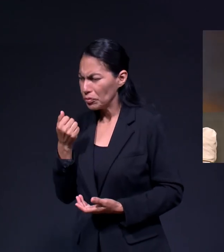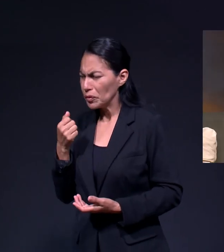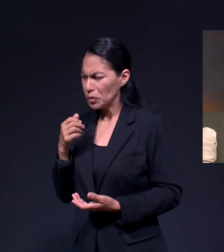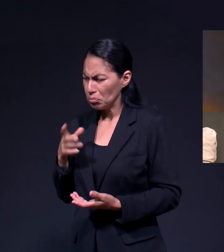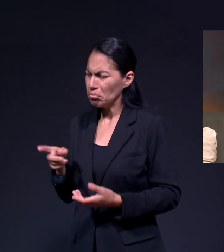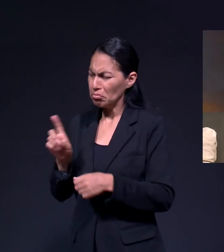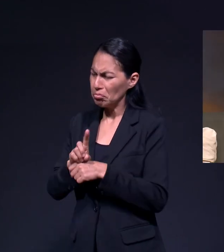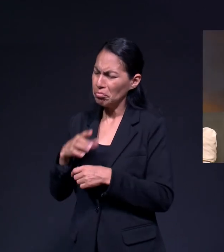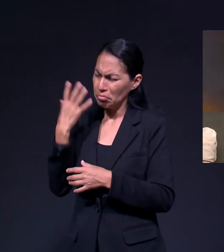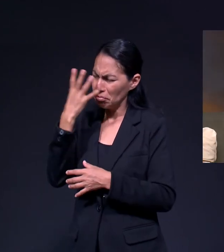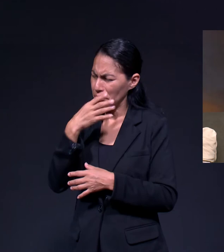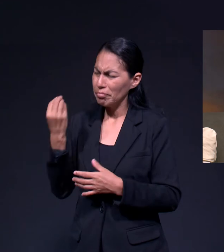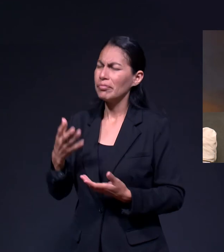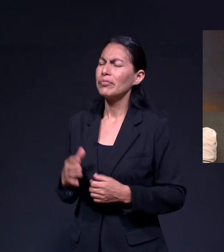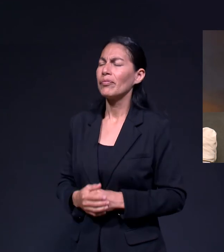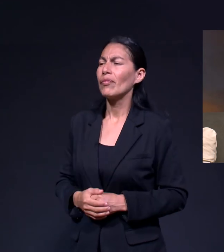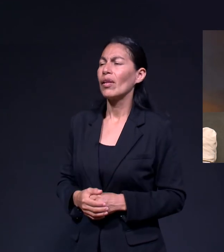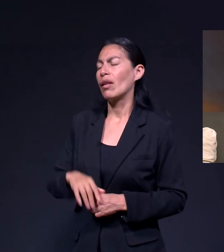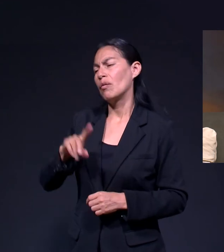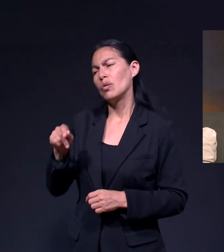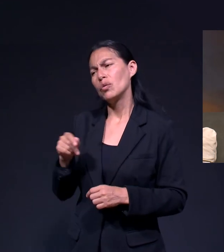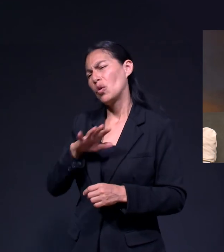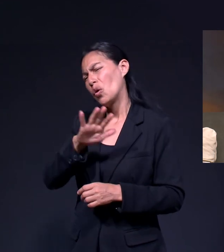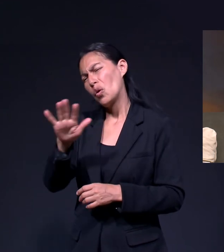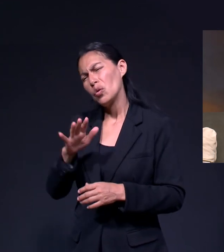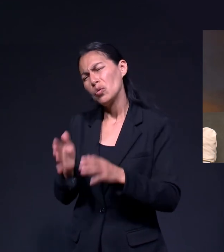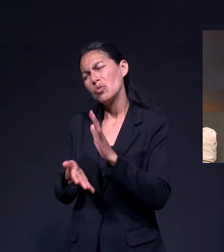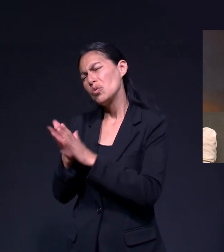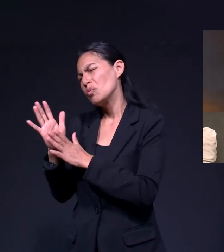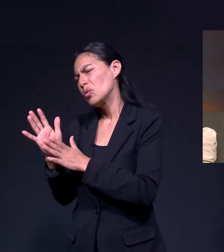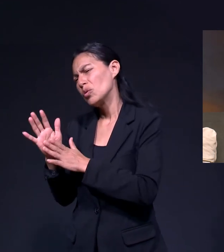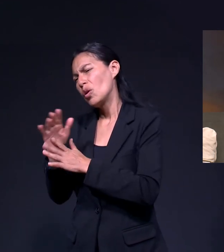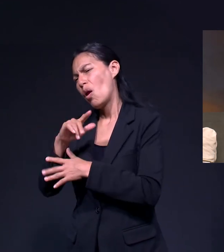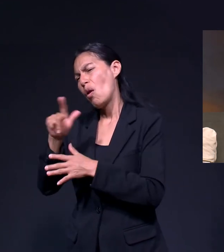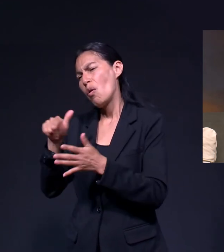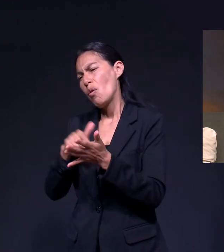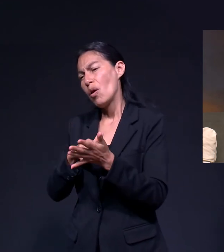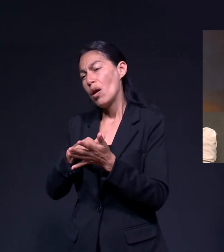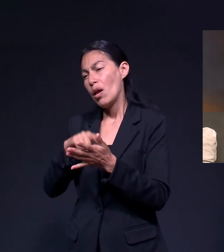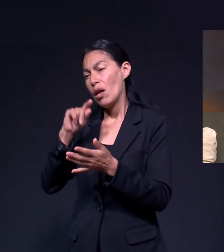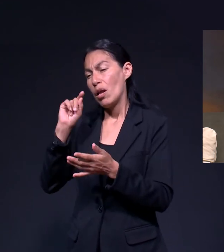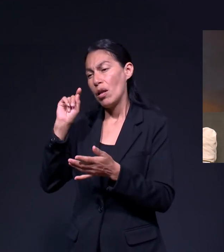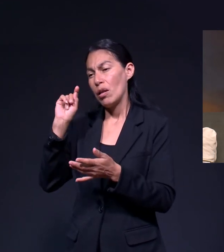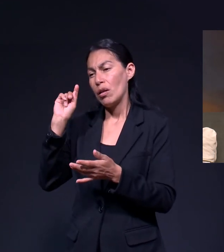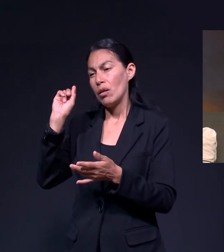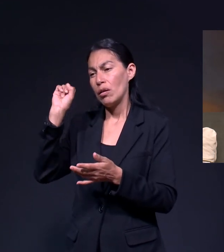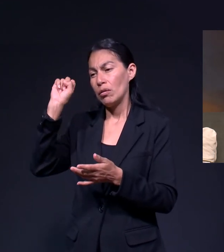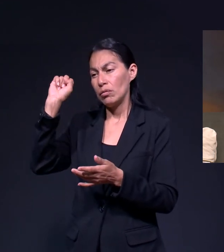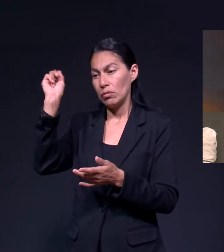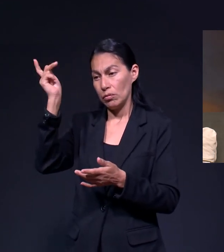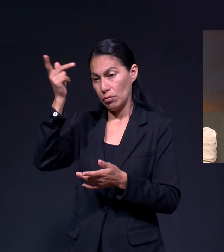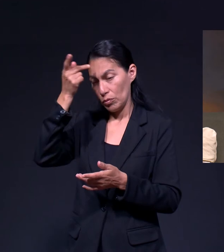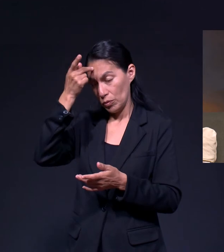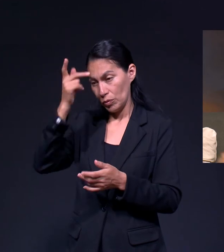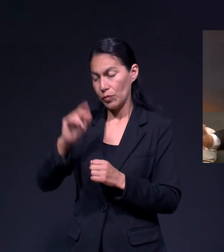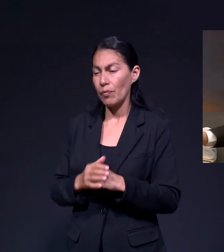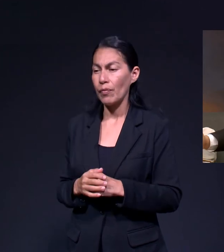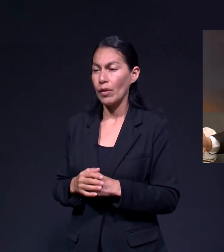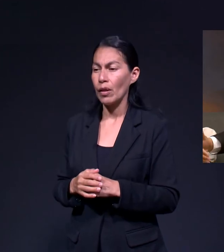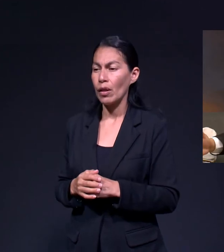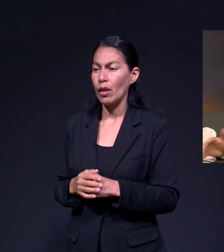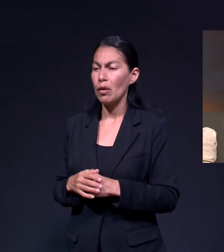experiencia y llegó la el día de irnos y vamos todos al estado de san luís a la sede san luis también